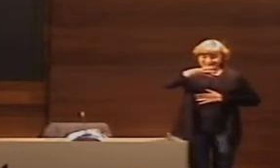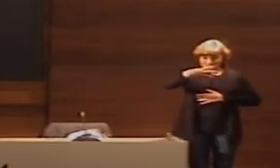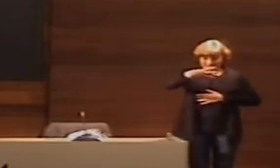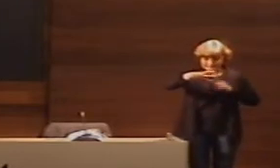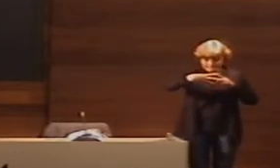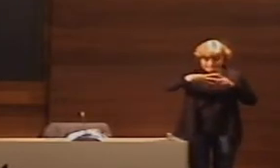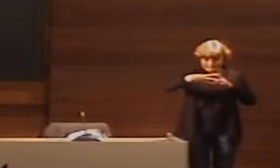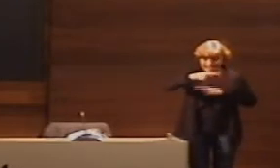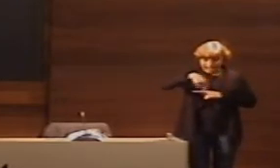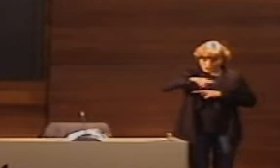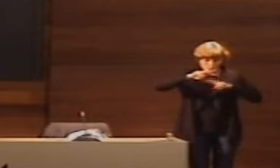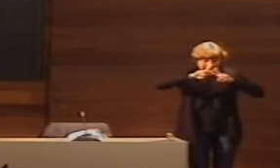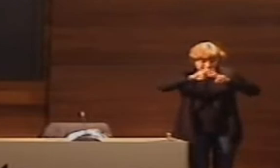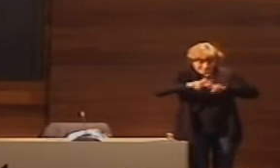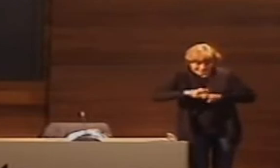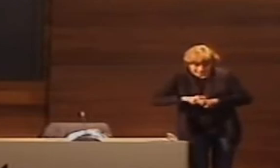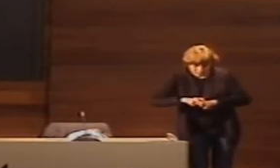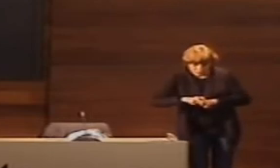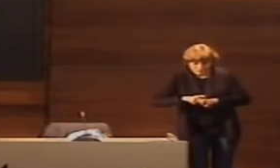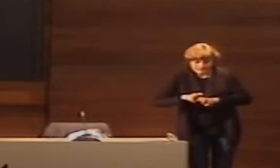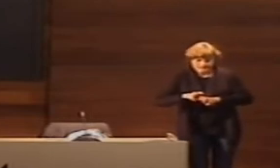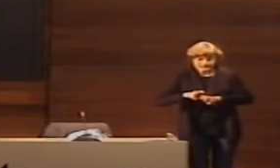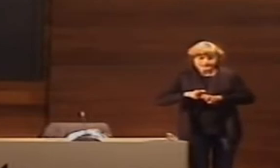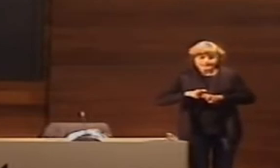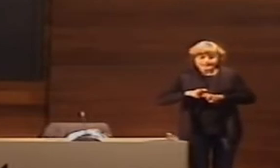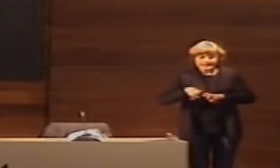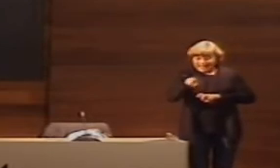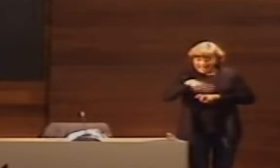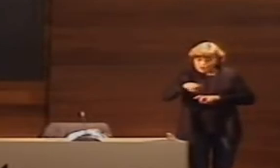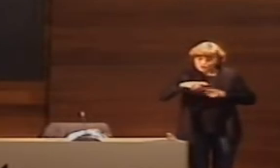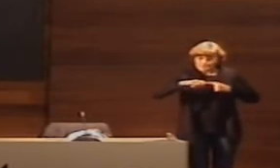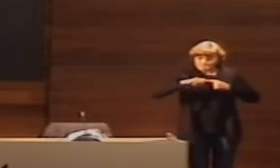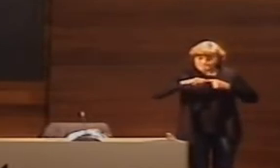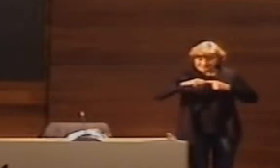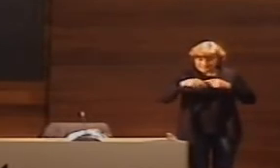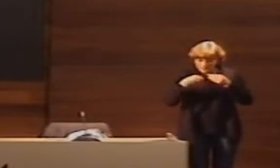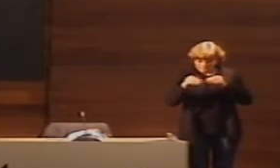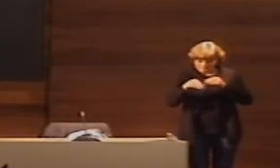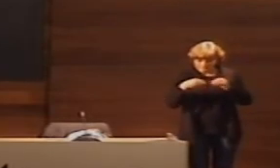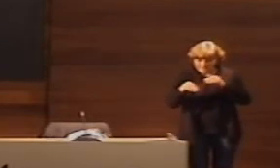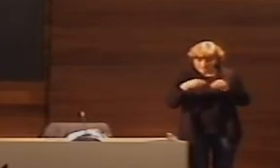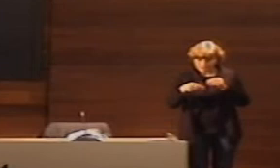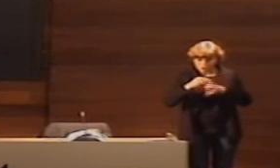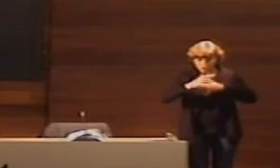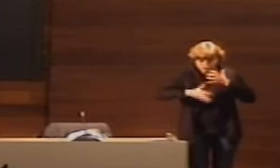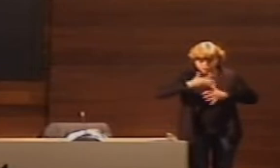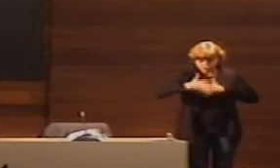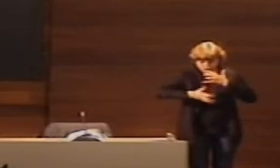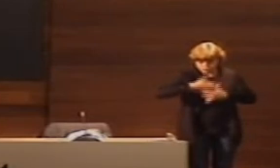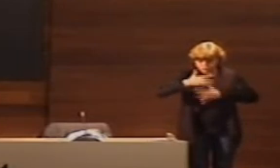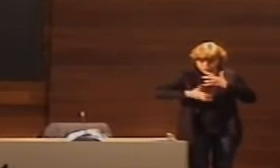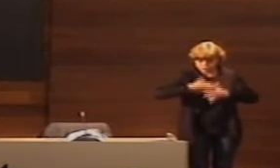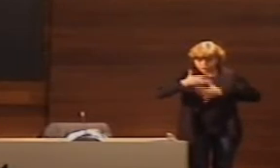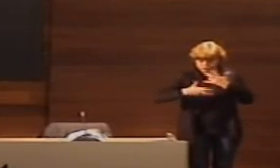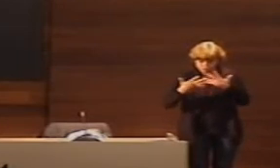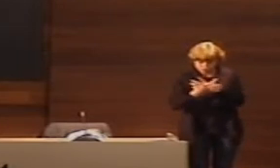han preparado ellos mismos una máquina donde trituran el plástico que ellos es adecuado,